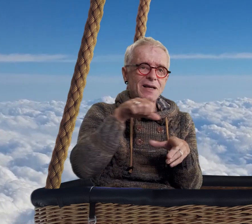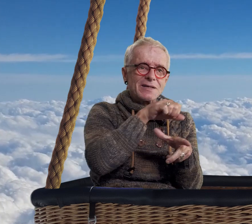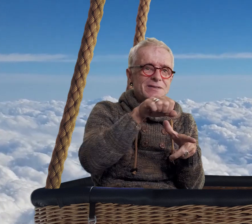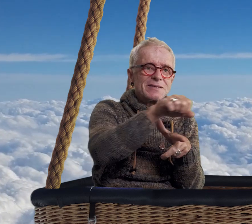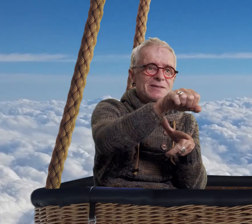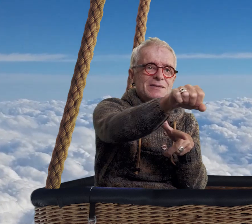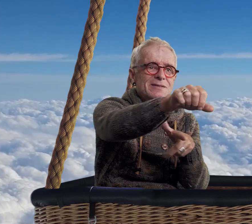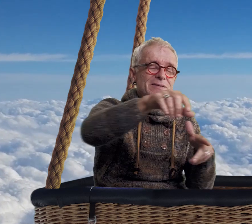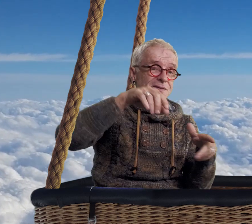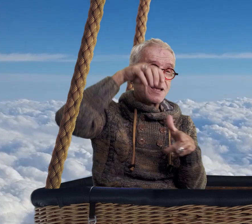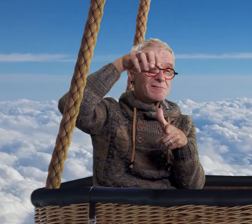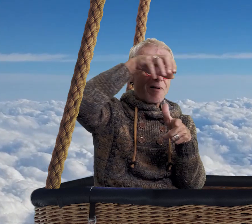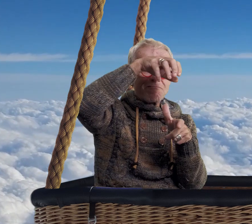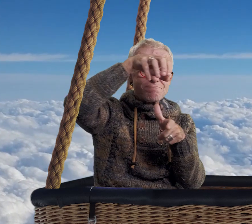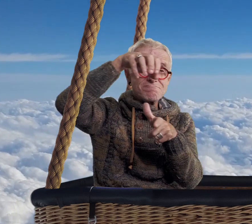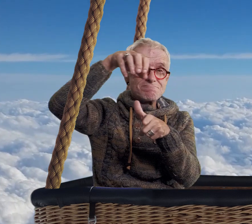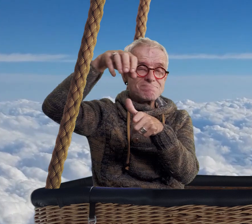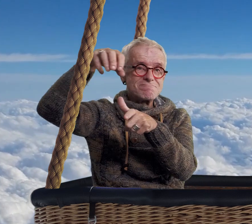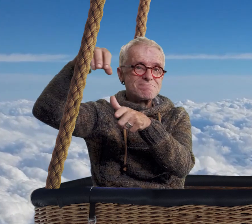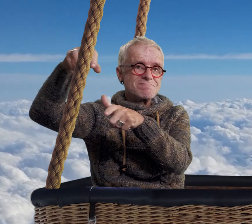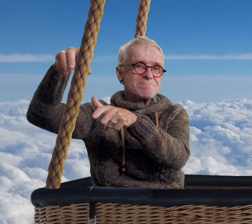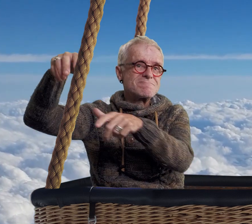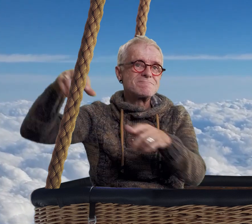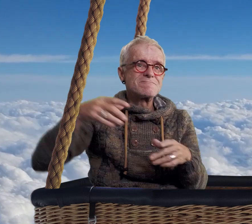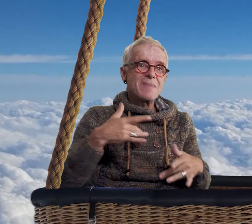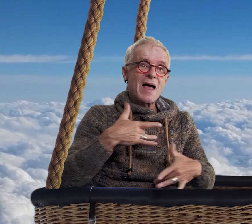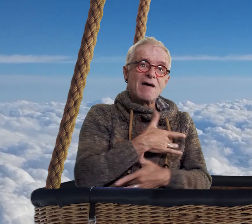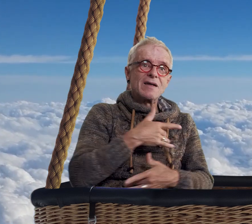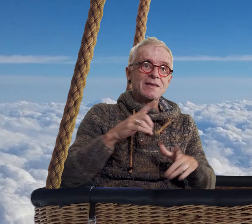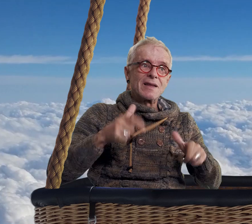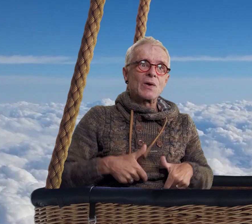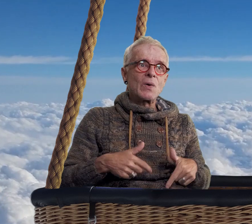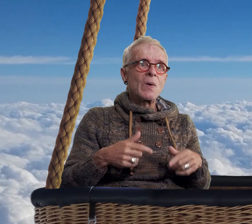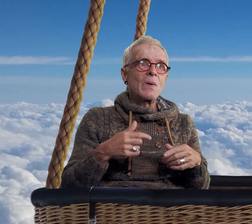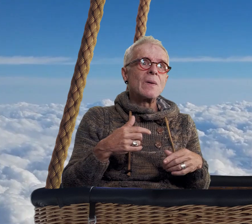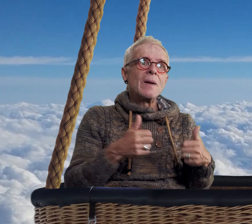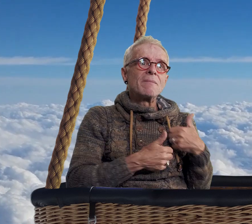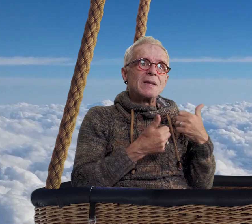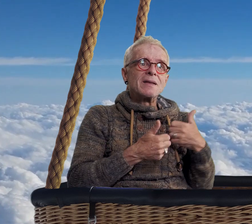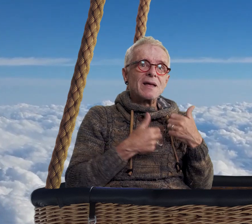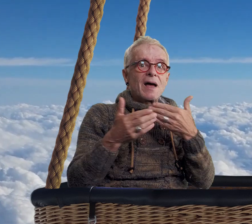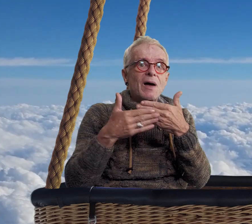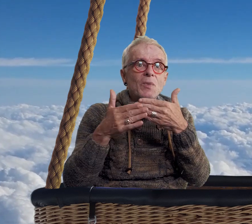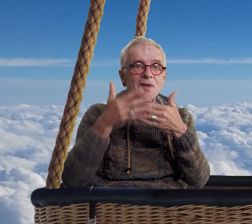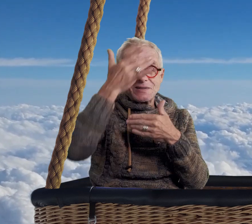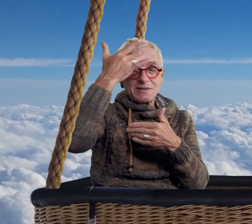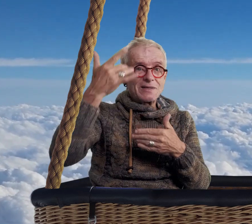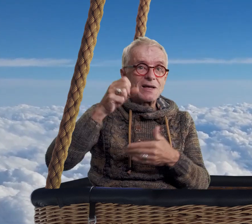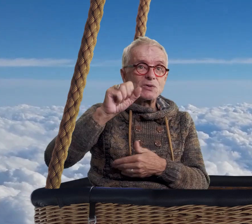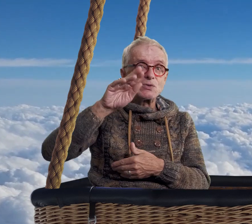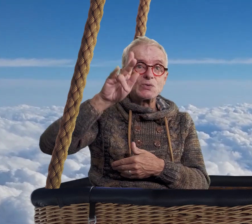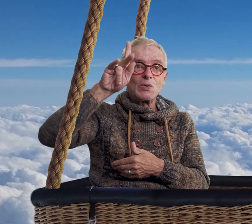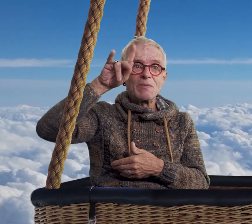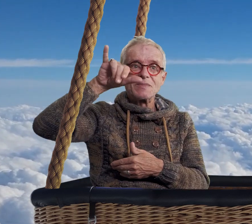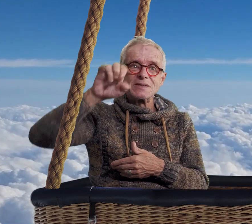de la conférence et, se dirigeant entre le dôme des Invalides et l'école militaire, il s'approcha de Saint-Sulpice. Alors les